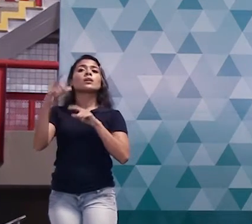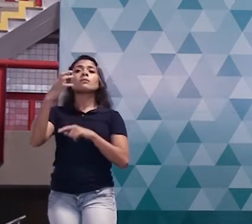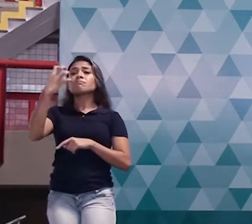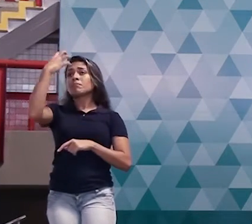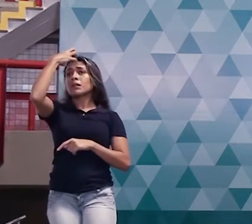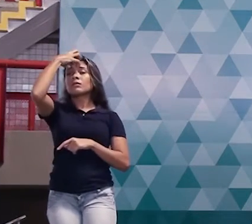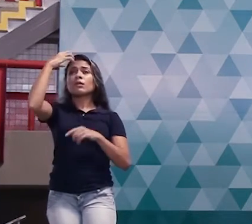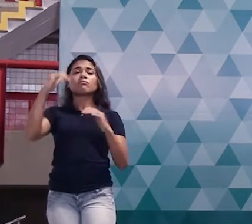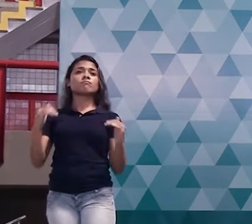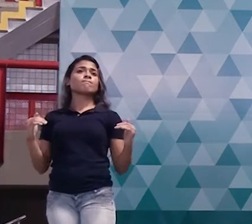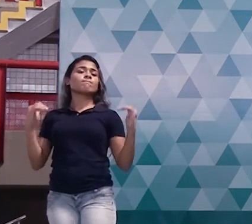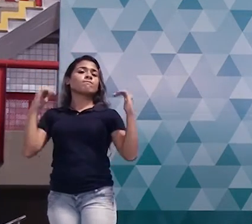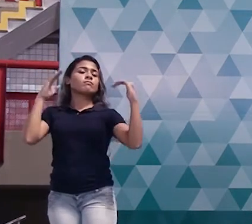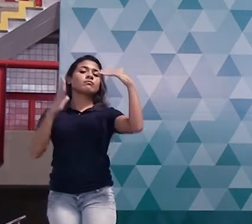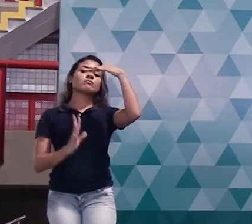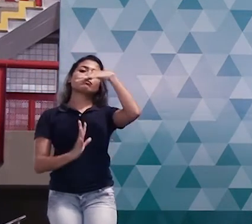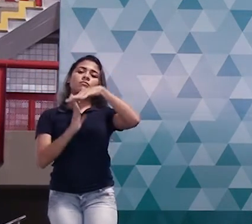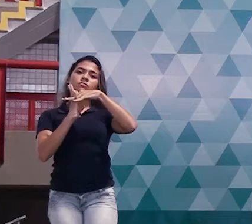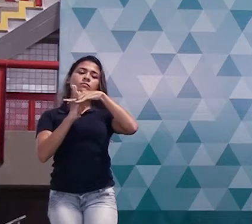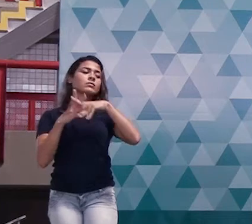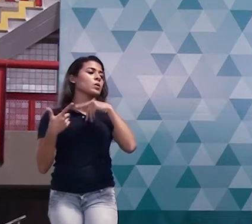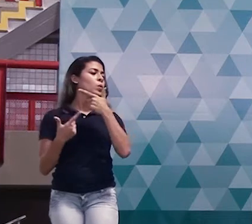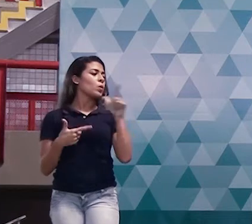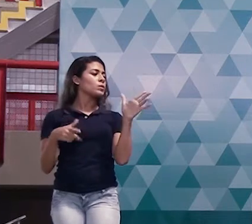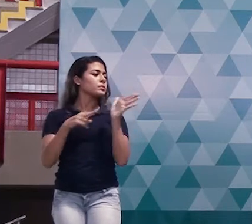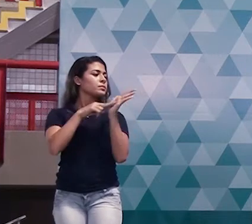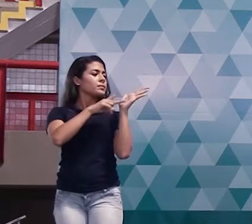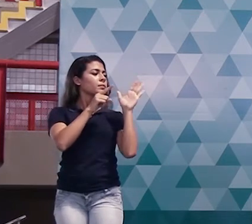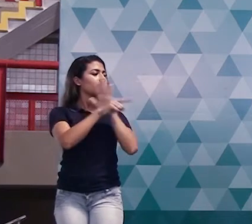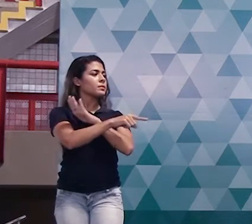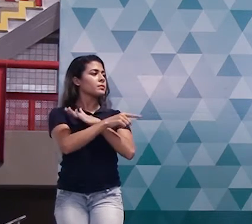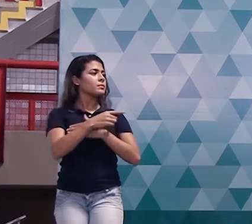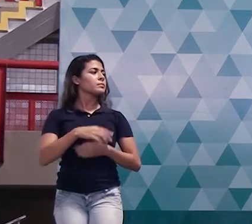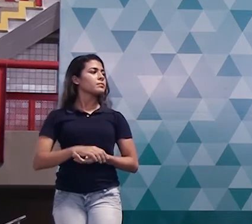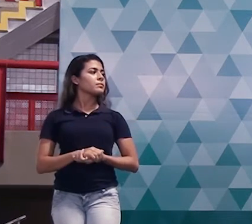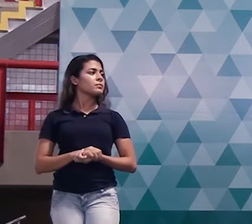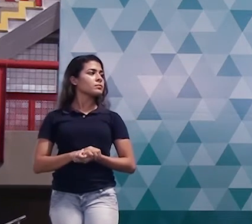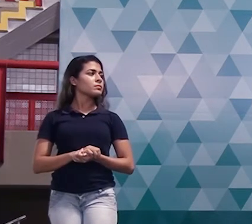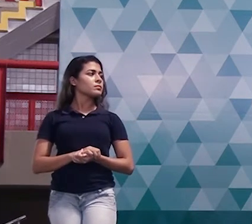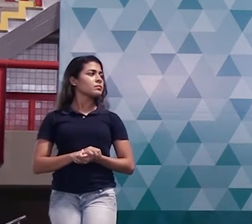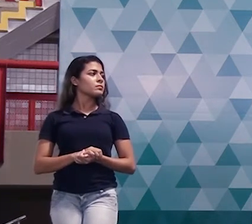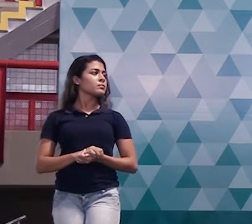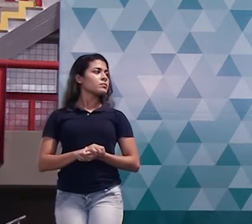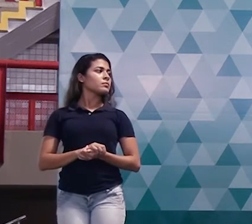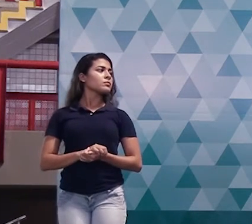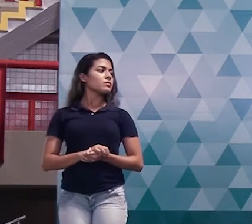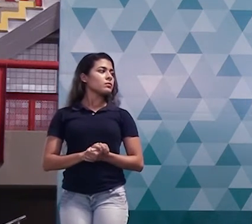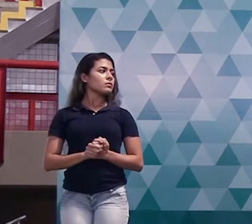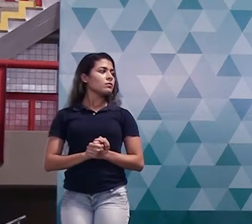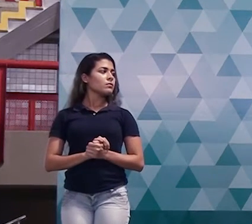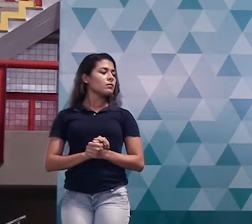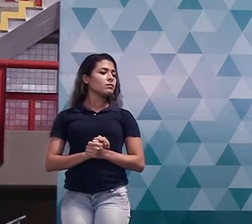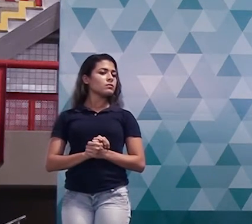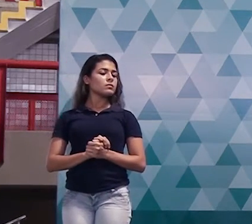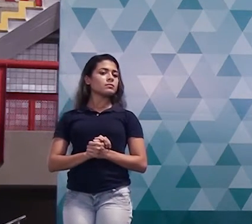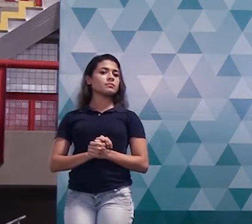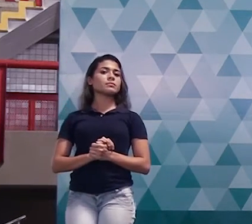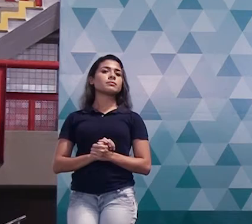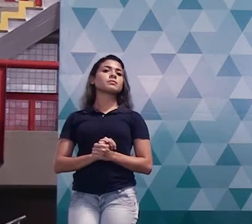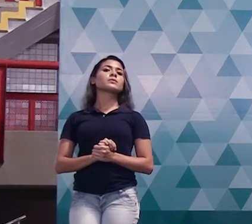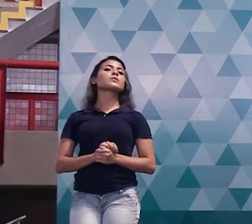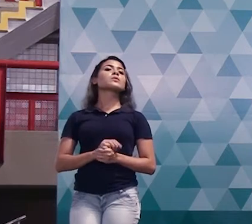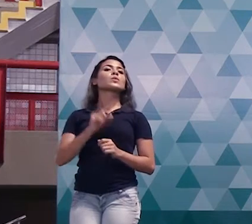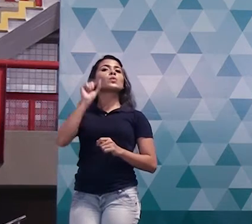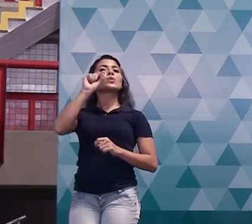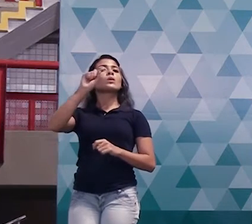moderador. E a outra? O que aconteceria, aí não dá para adivinhar muito não, mas vamos tentar ver o que é.